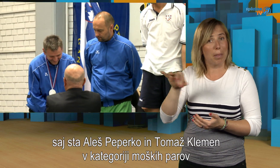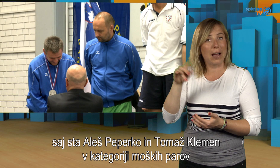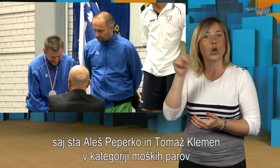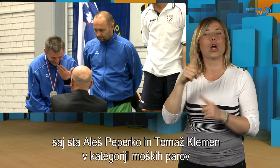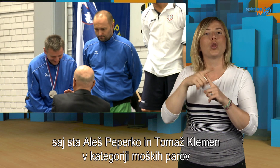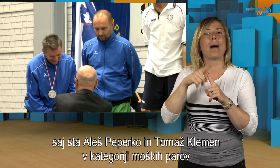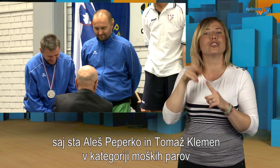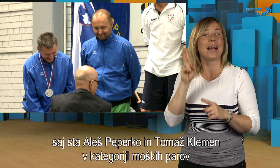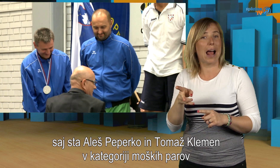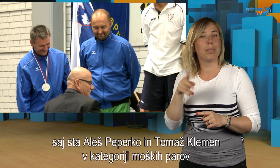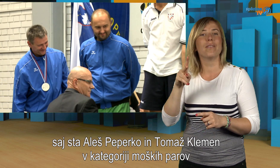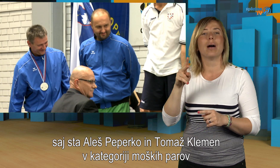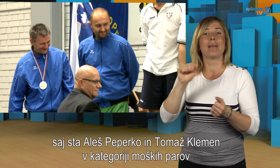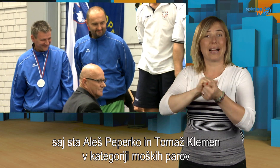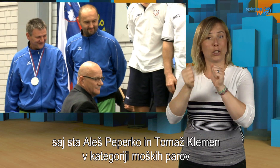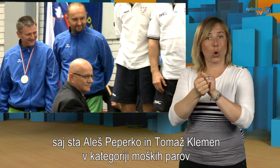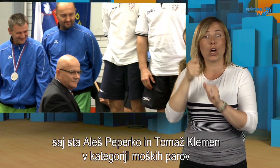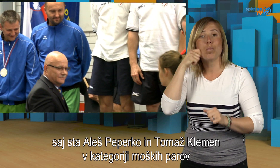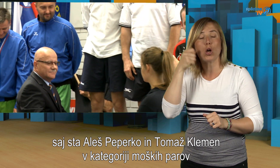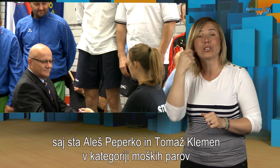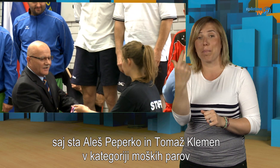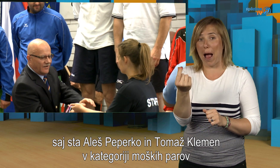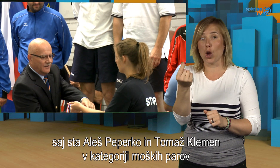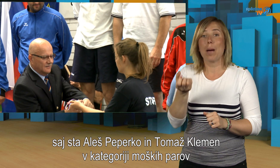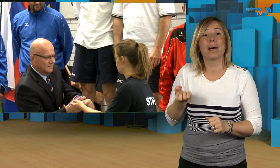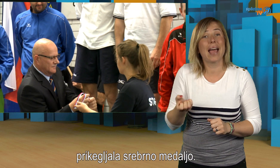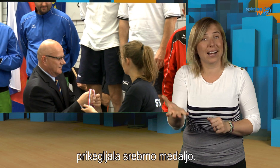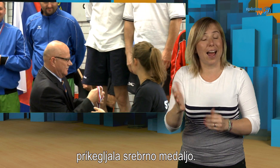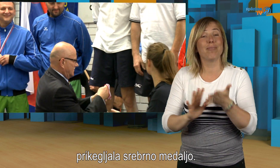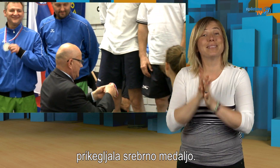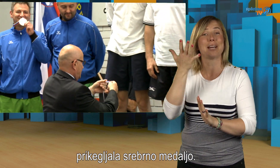in Tomaž Klemen v kategoriji moških parov prikegljala srebrno medaljo.